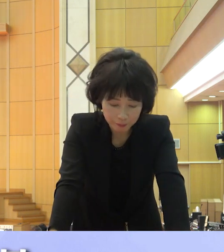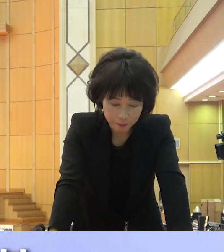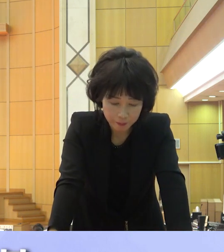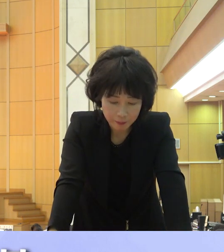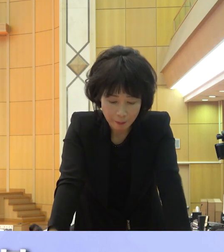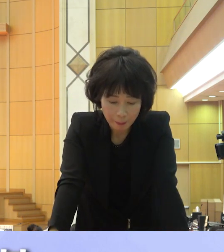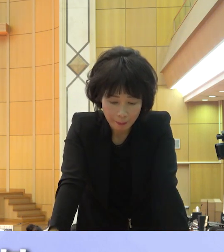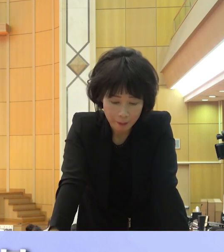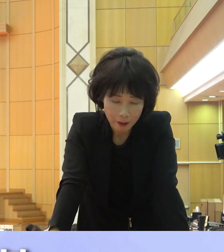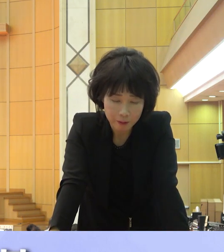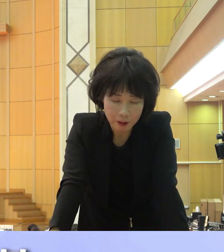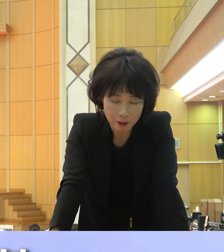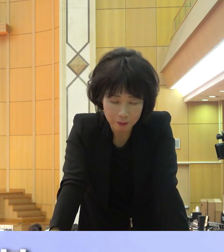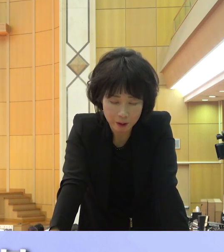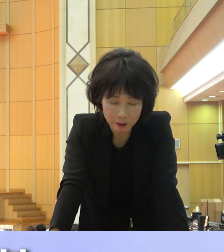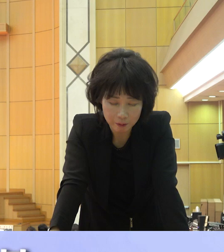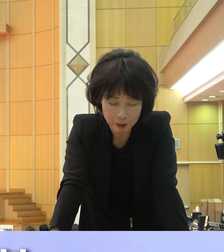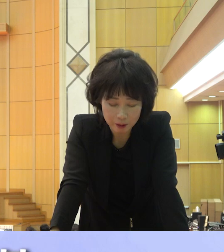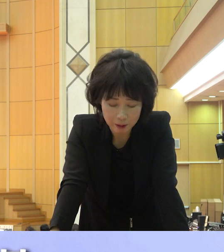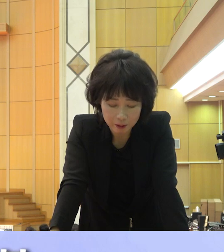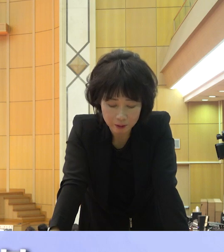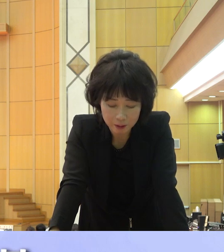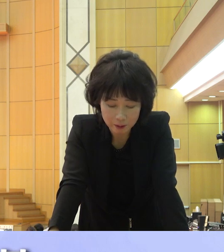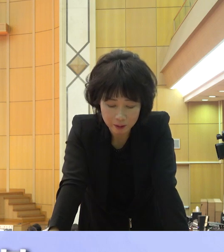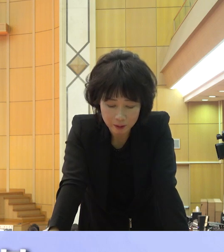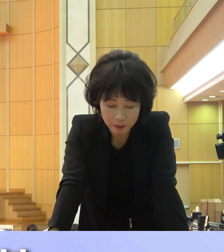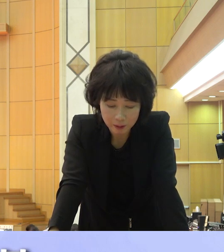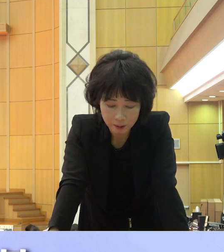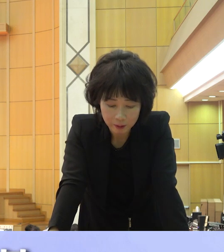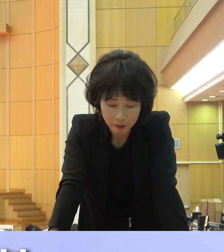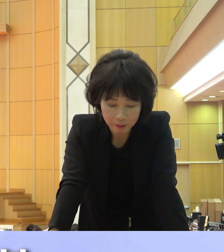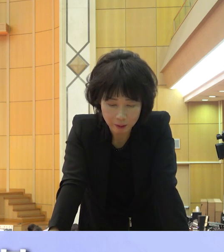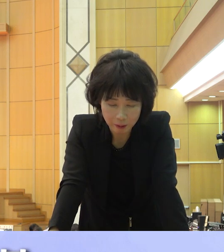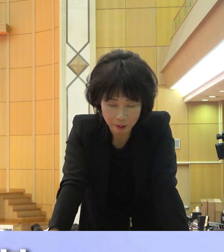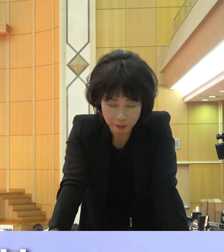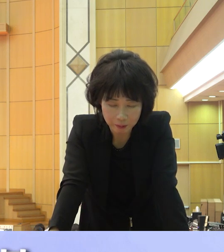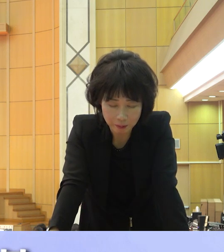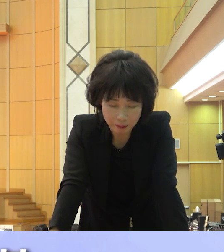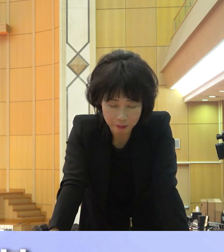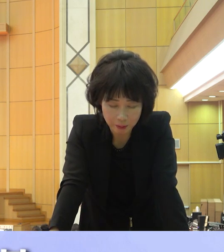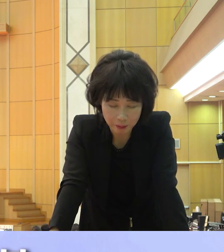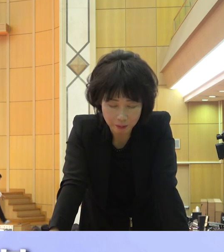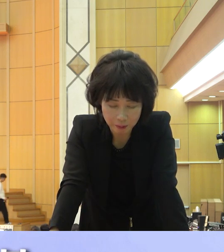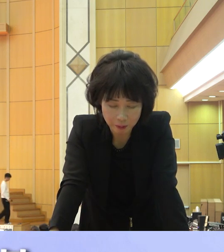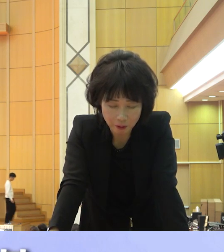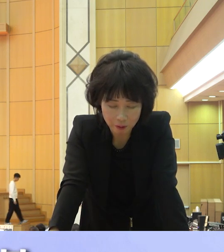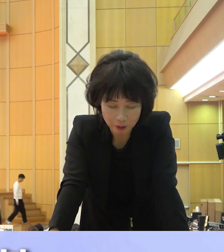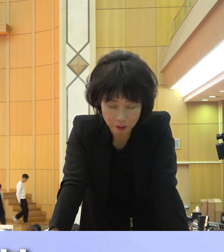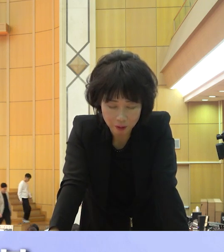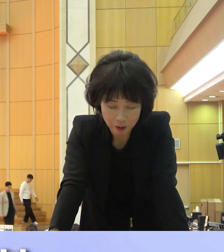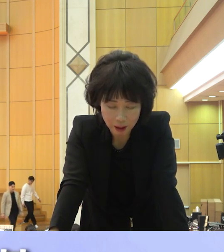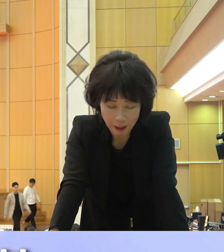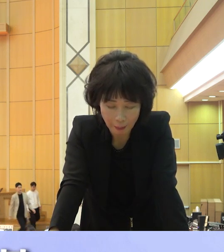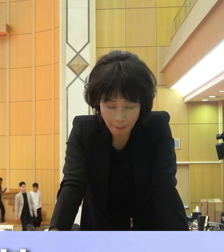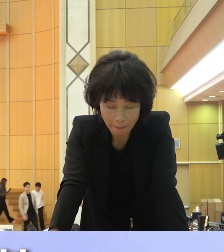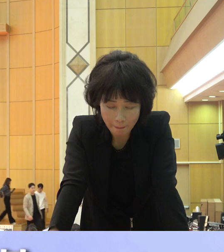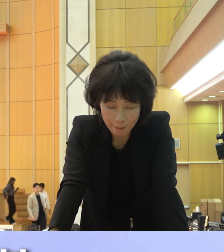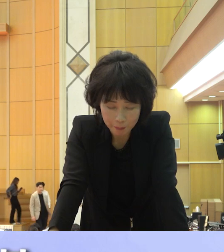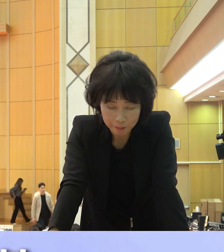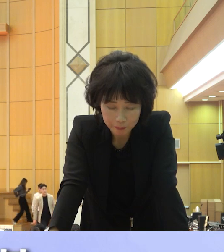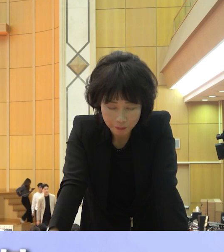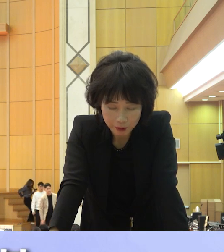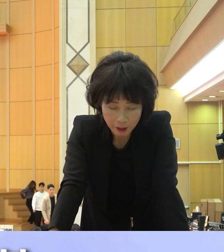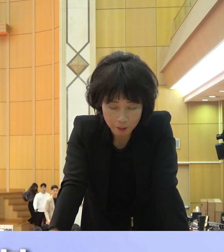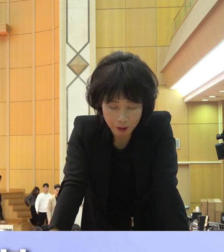감사합니다. 우리 하나님께서 이와 같이 우리를 사랑해 주고 축복해 주어서 오늘도 아버지 하나님 앞에 나와서 이렇게 진정과